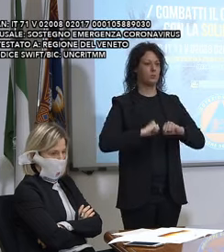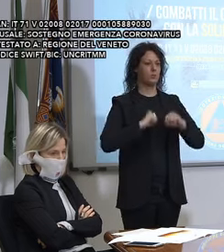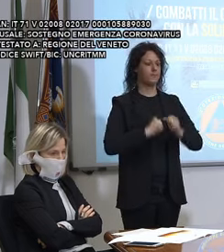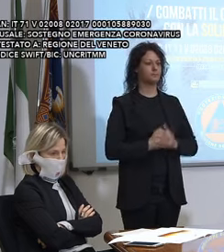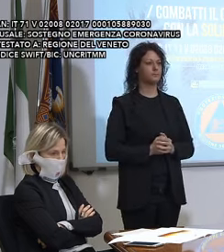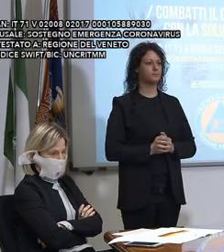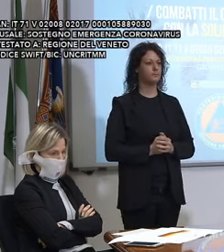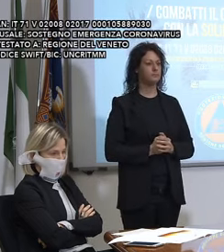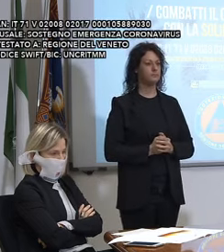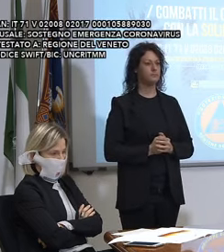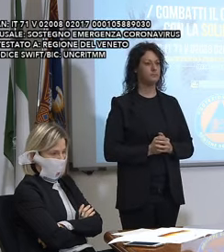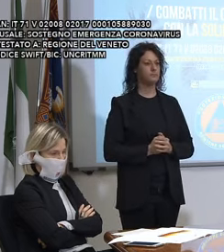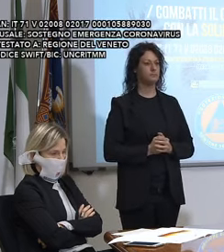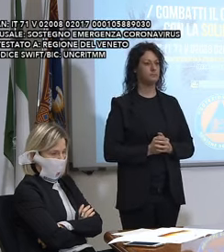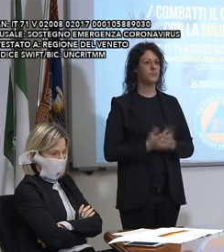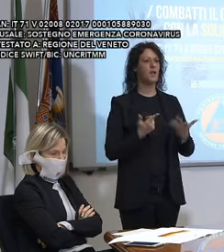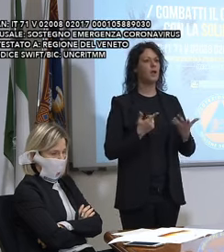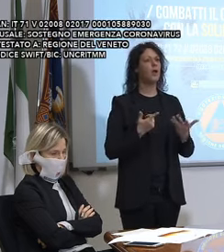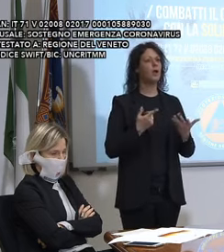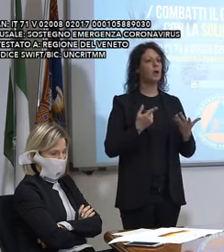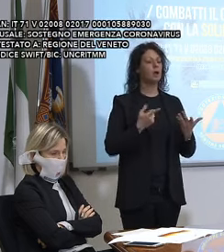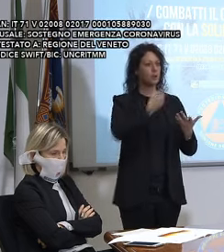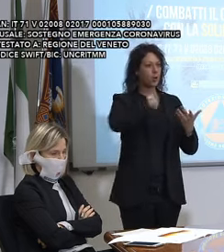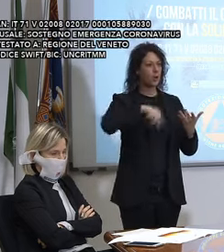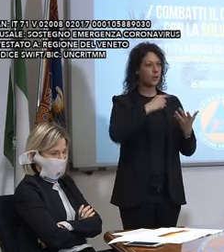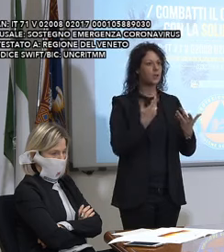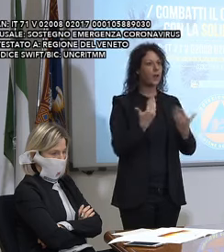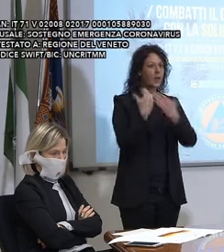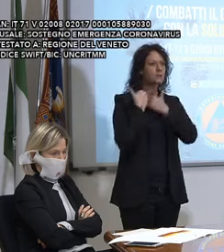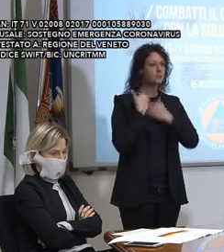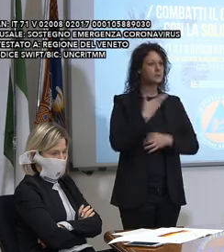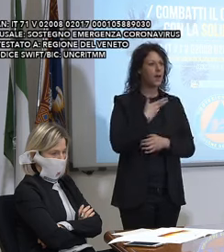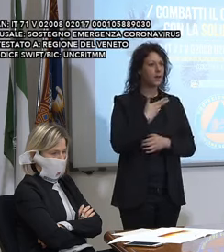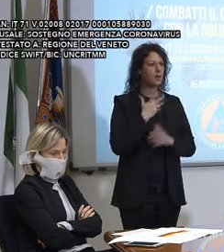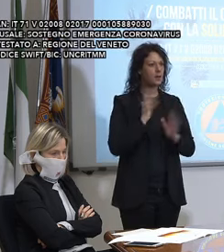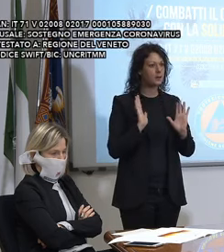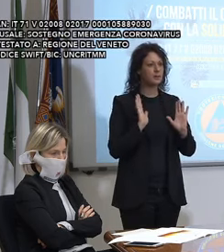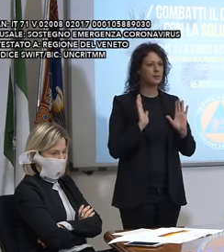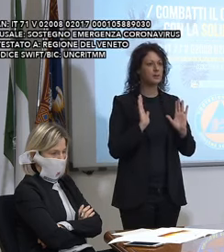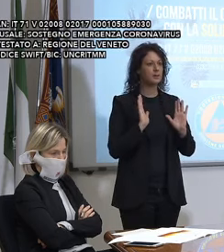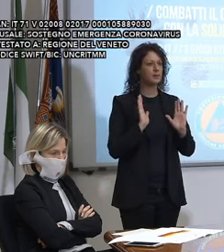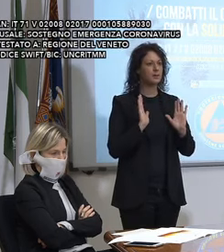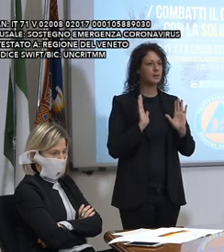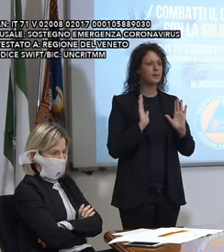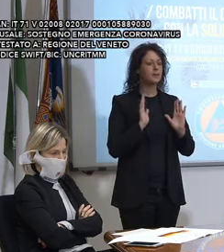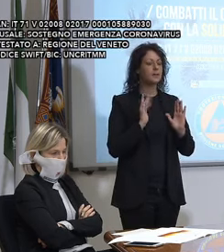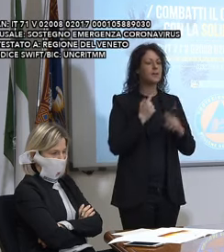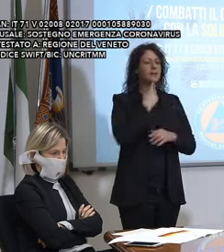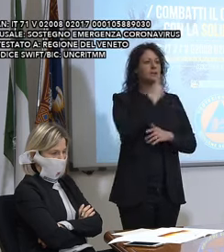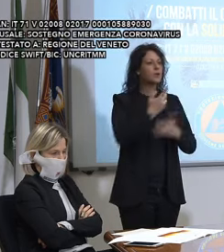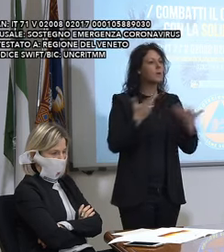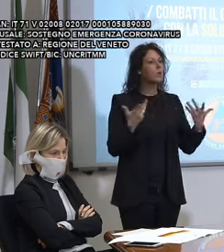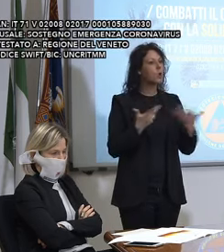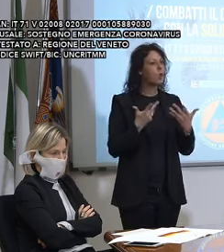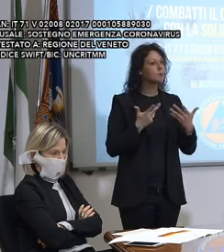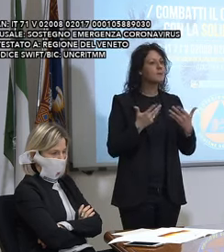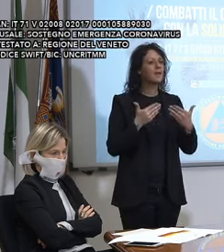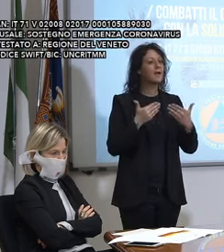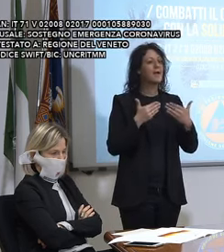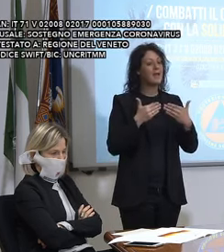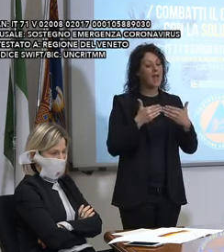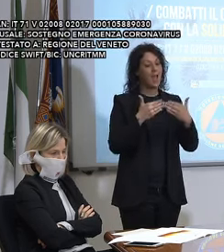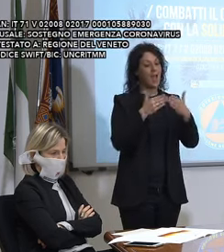Allora, noi non siamo degli irresponsabili, diciamo semplicemente che l'apertura, più